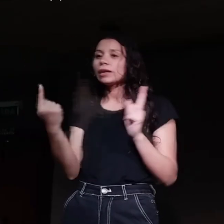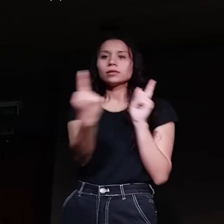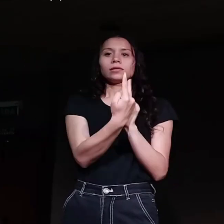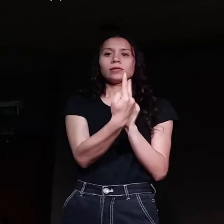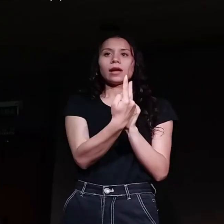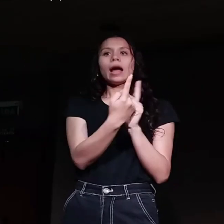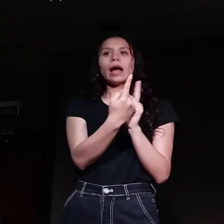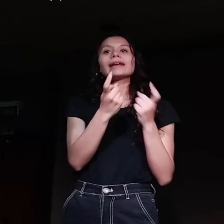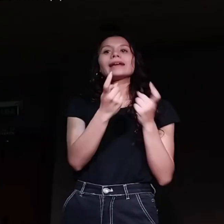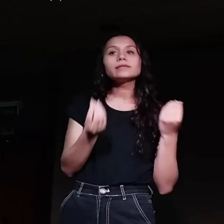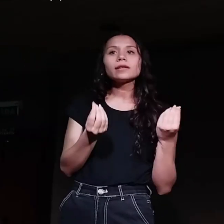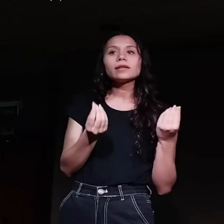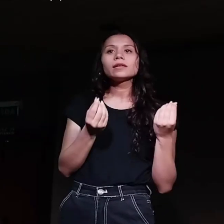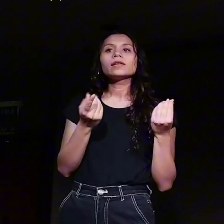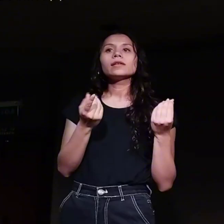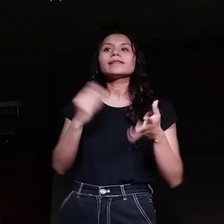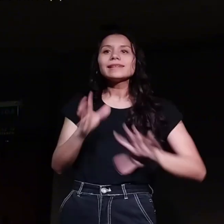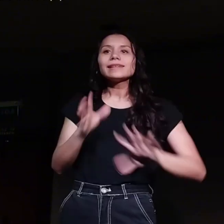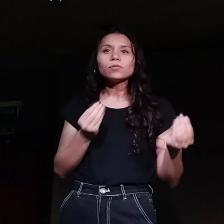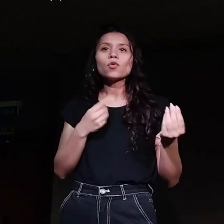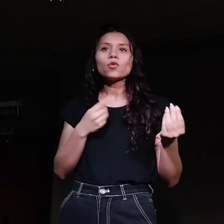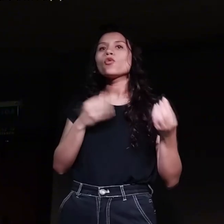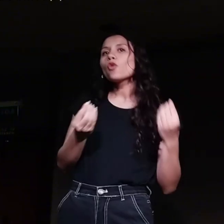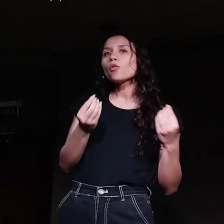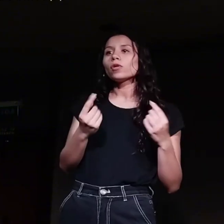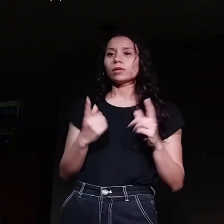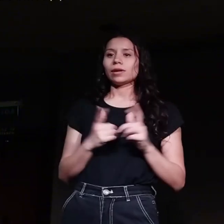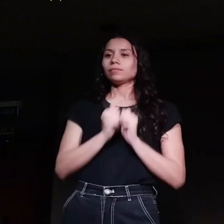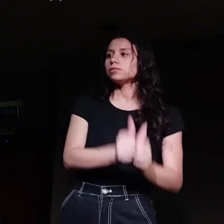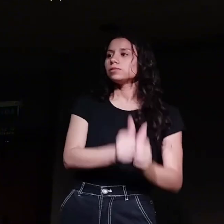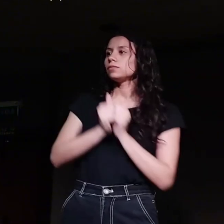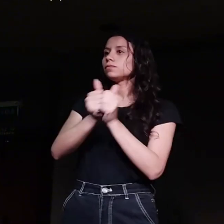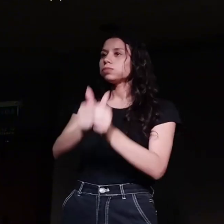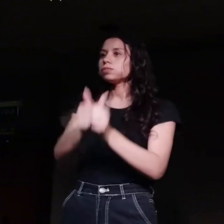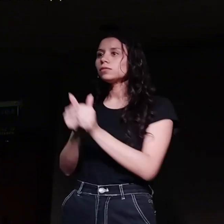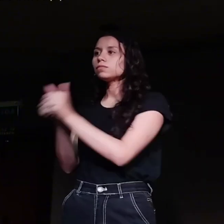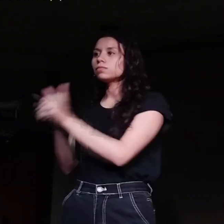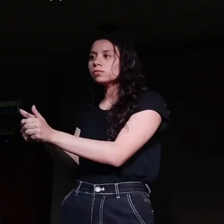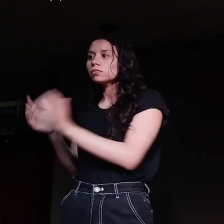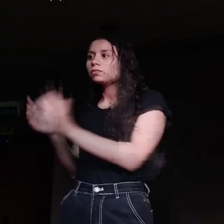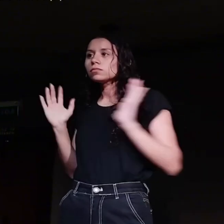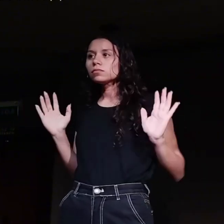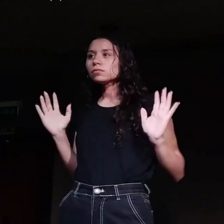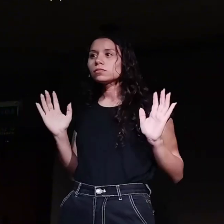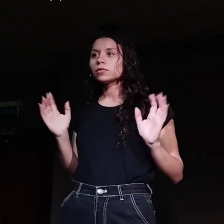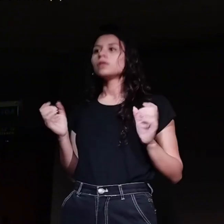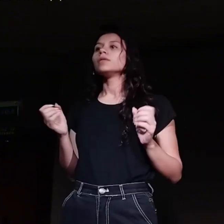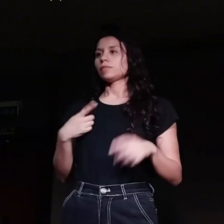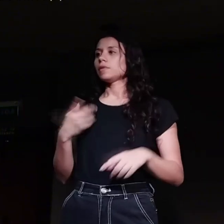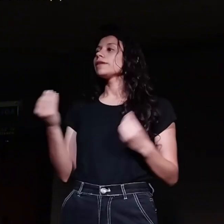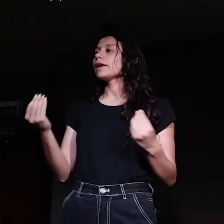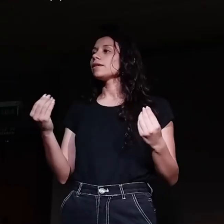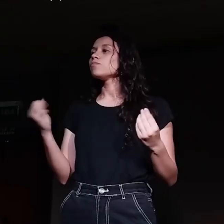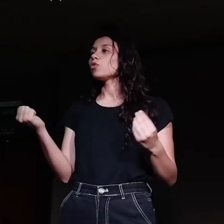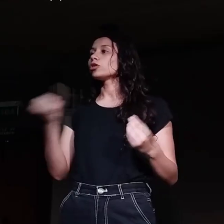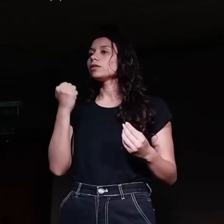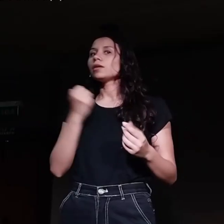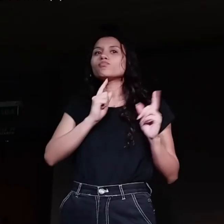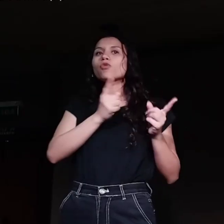personas nos, eh, eh, primero es una función, de los docentes, ¿no es cierto?